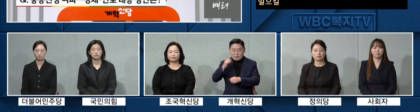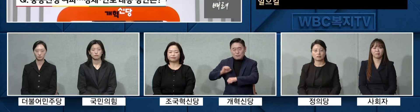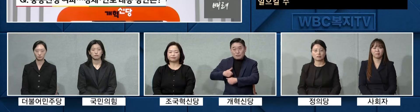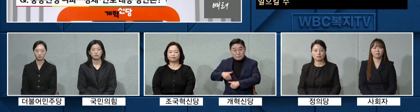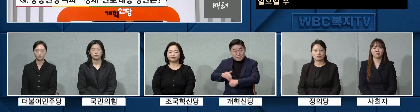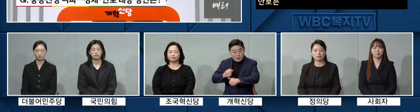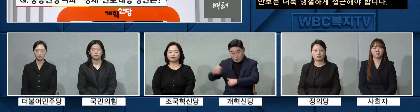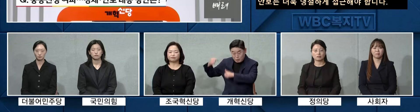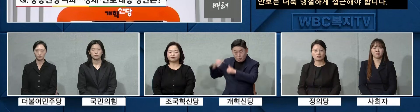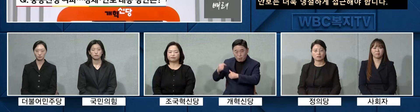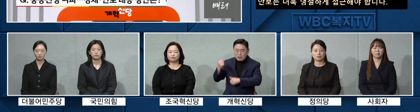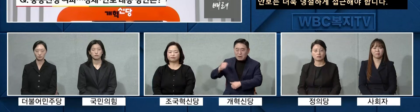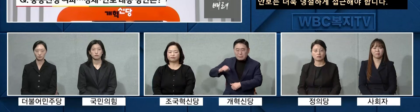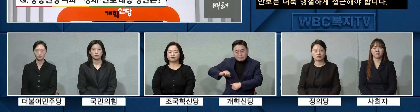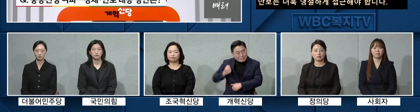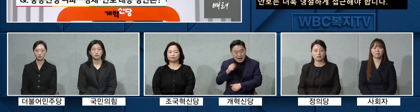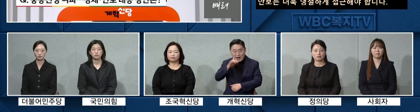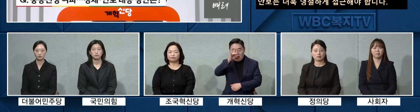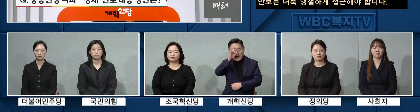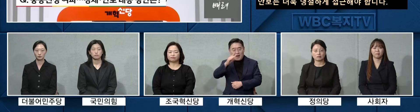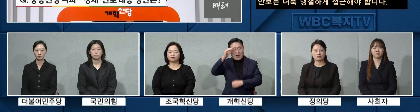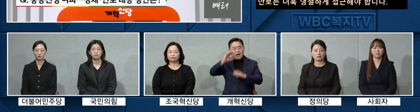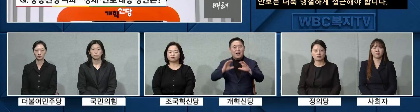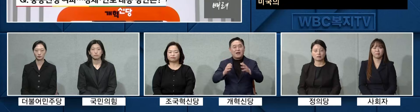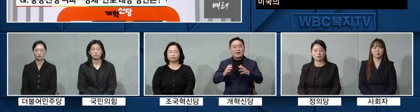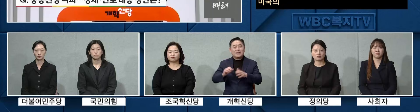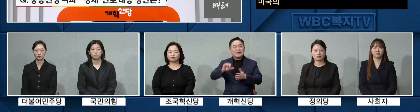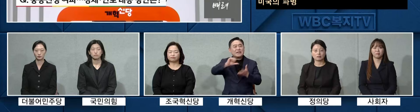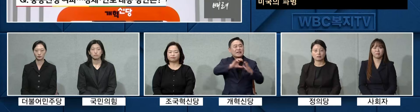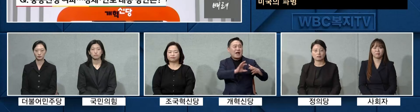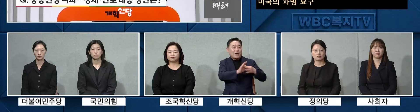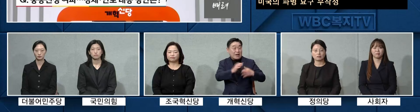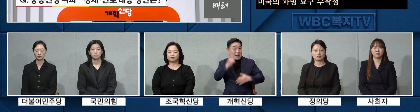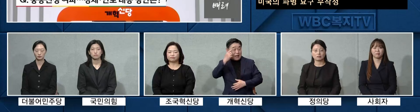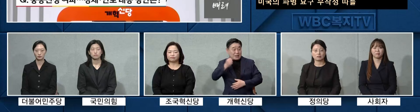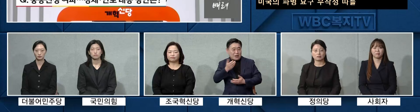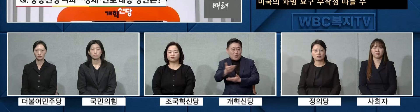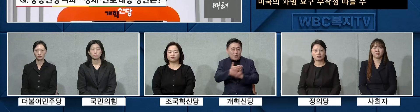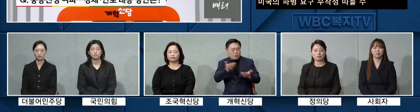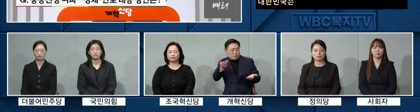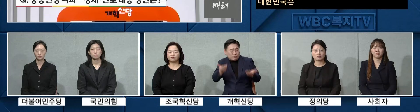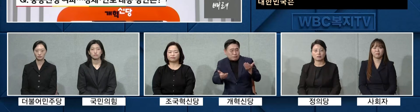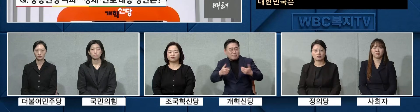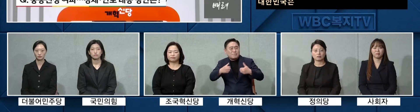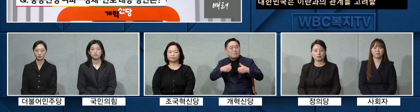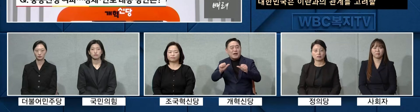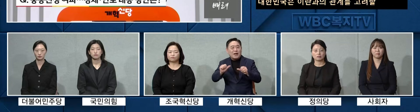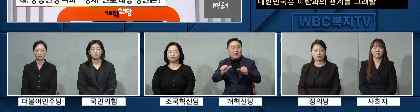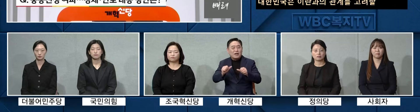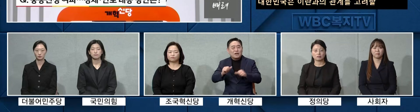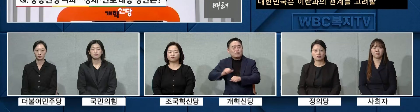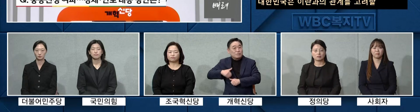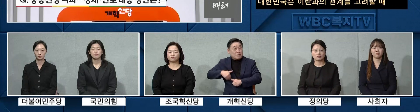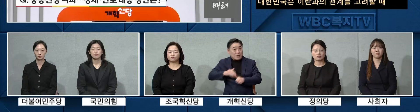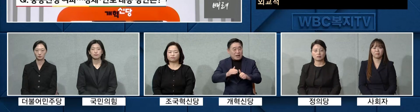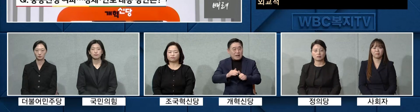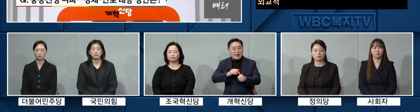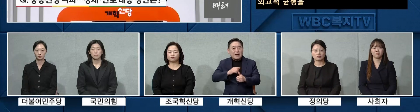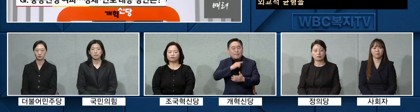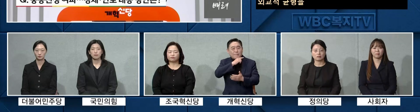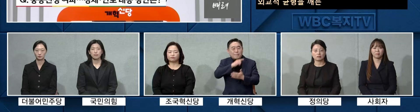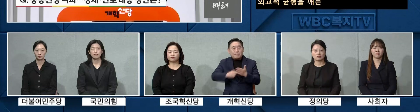요구 무작정 따를 수 없습니다. 대한민국은 이란과의 관계를 고려할 때 외교적 균형을 깨는 파병은 득보다 실이 더